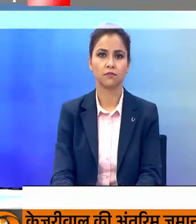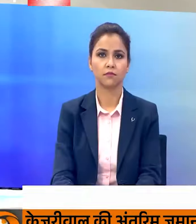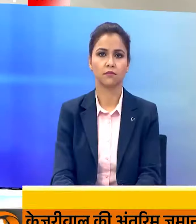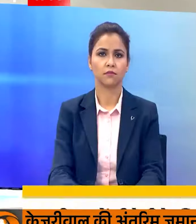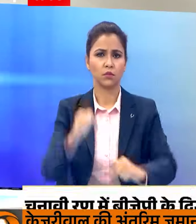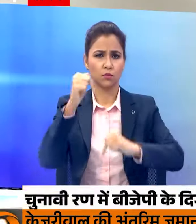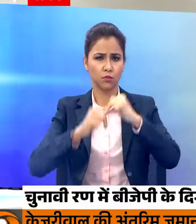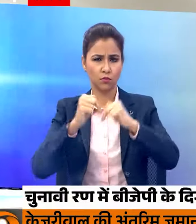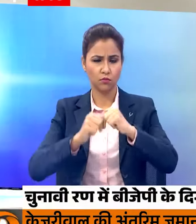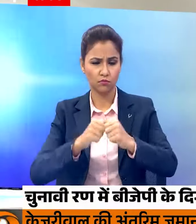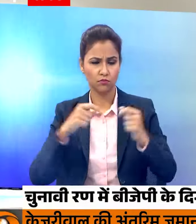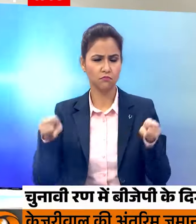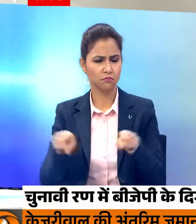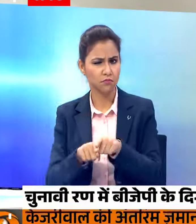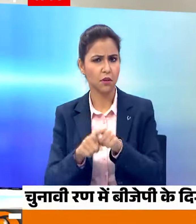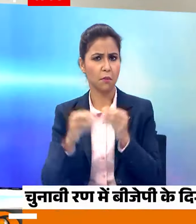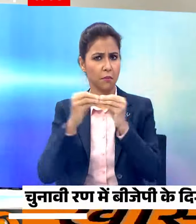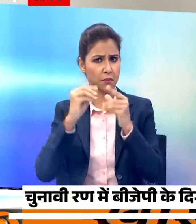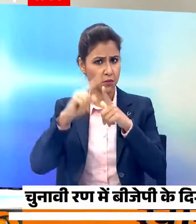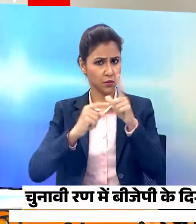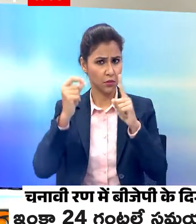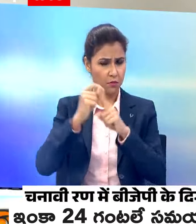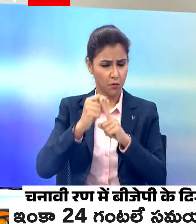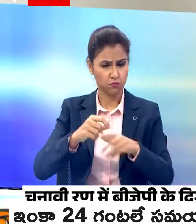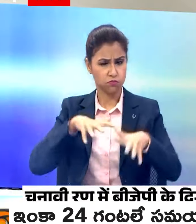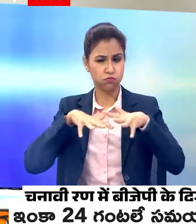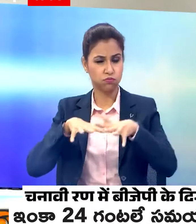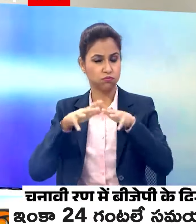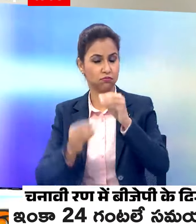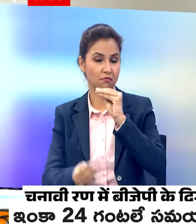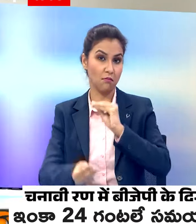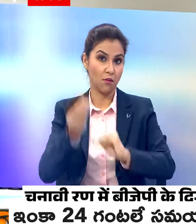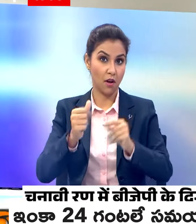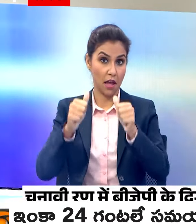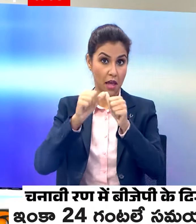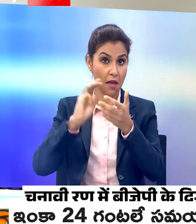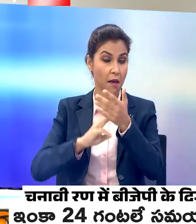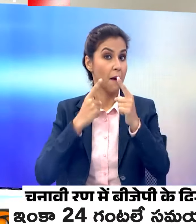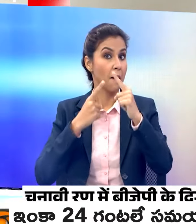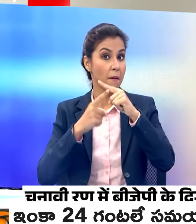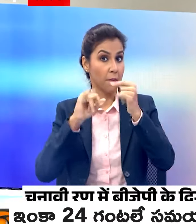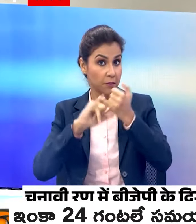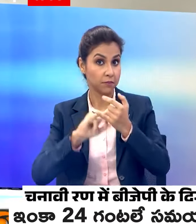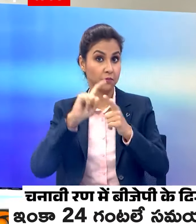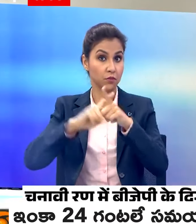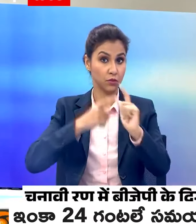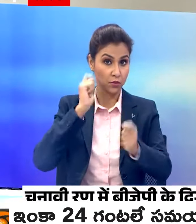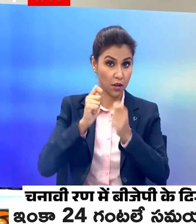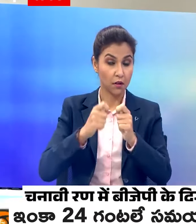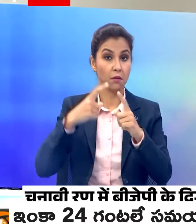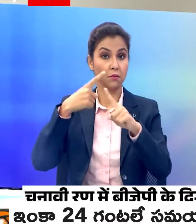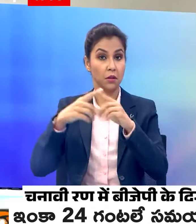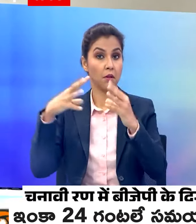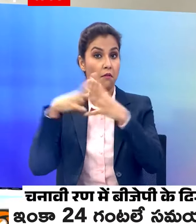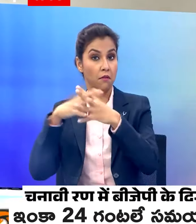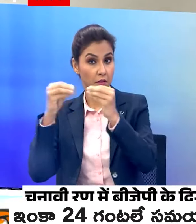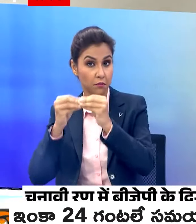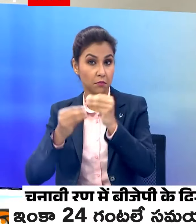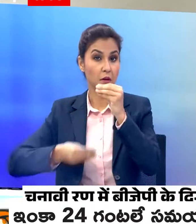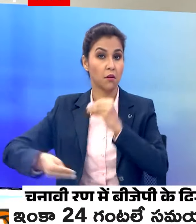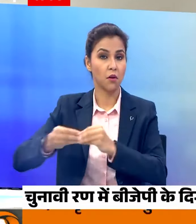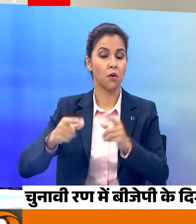चुनावी रण में बीजेपी के नेताओं की तूफानी रैली अमित शाह झारखंड और पश्चिम बंगाल में तो जेपी नड्डा